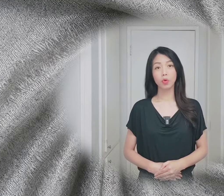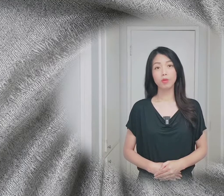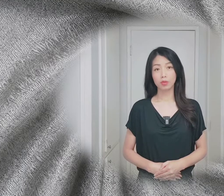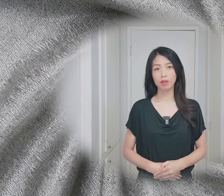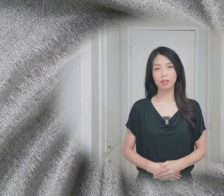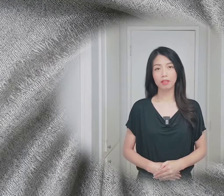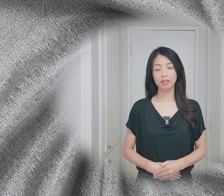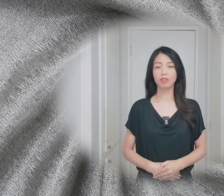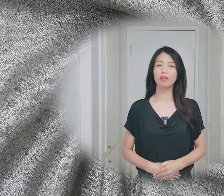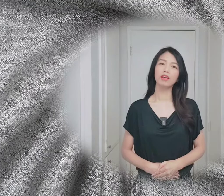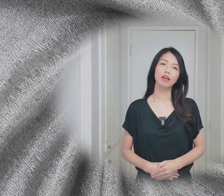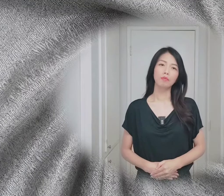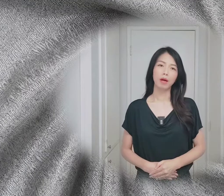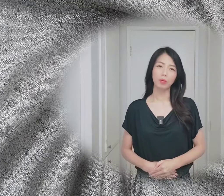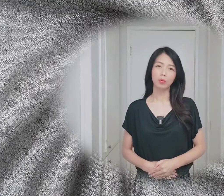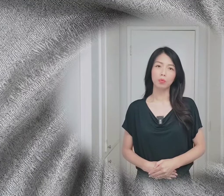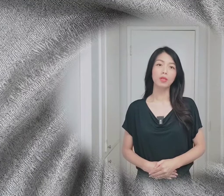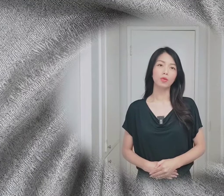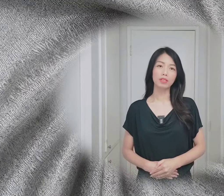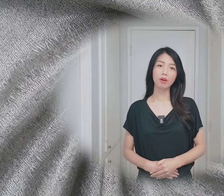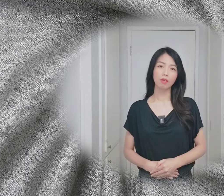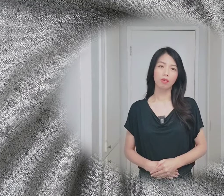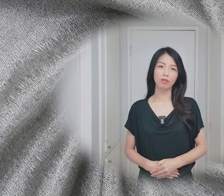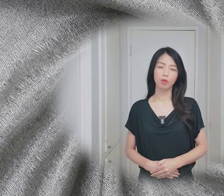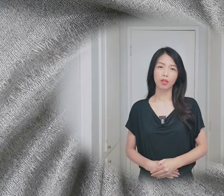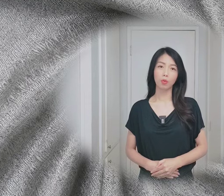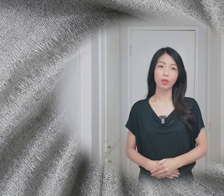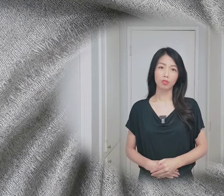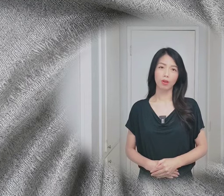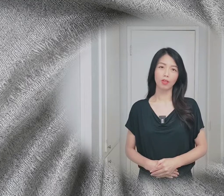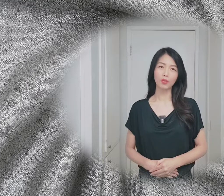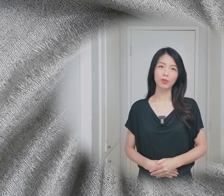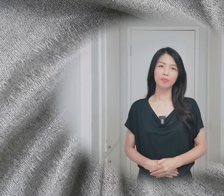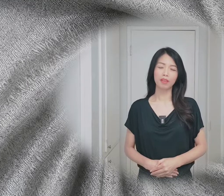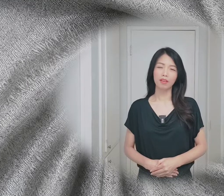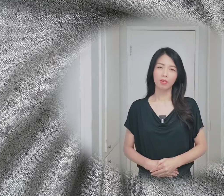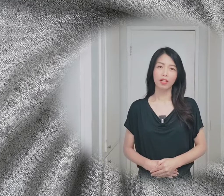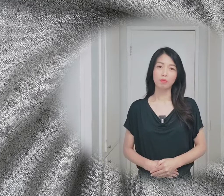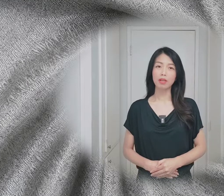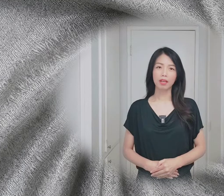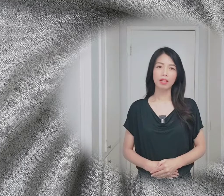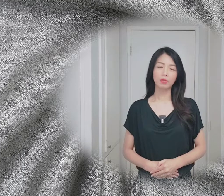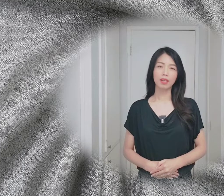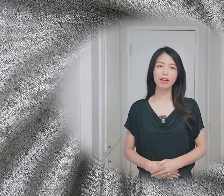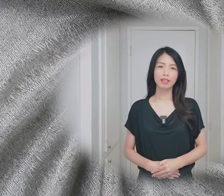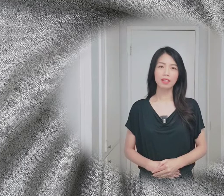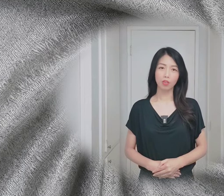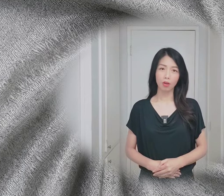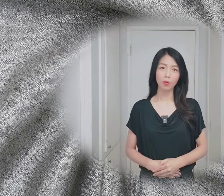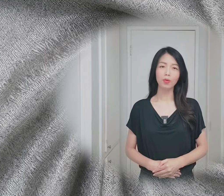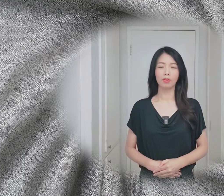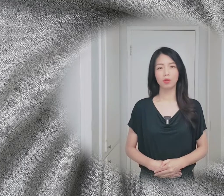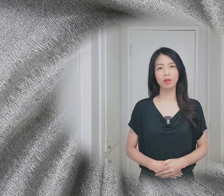좀 도움을 요청을 드렸더니 바로 또 비디오를 찍어서 저한테 보내주셔가지고 제가 무사히 또 찬양을